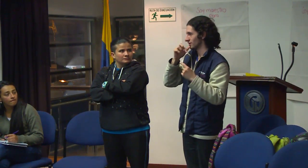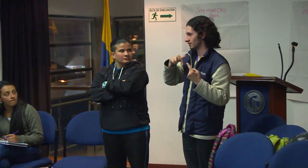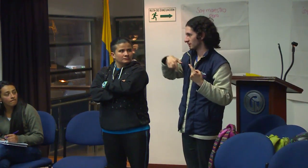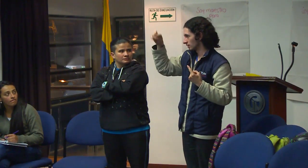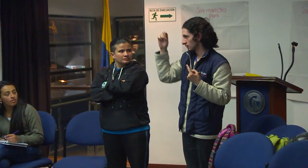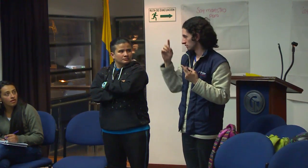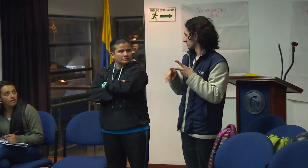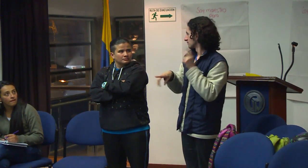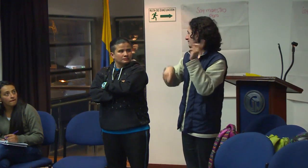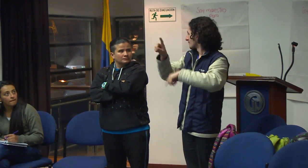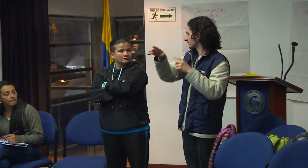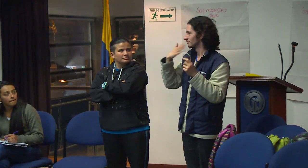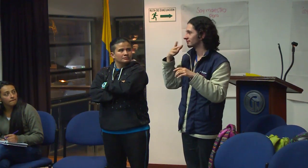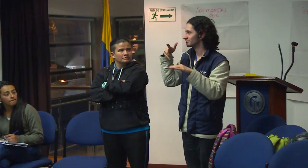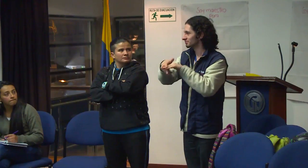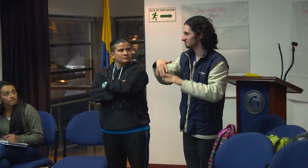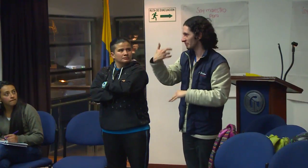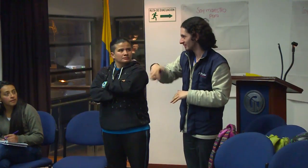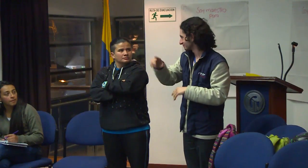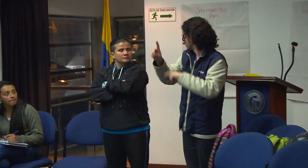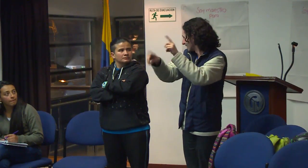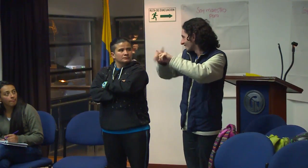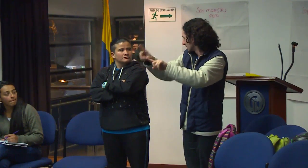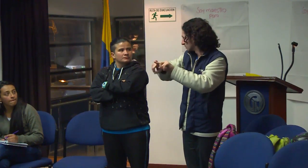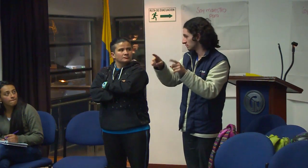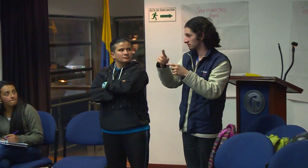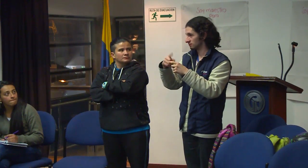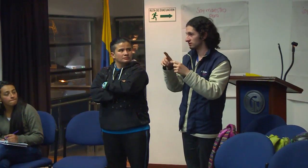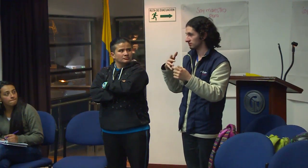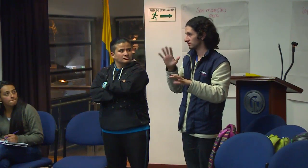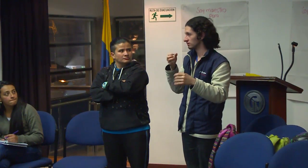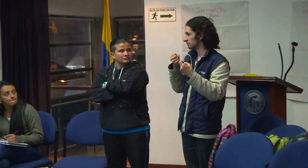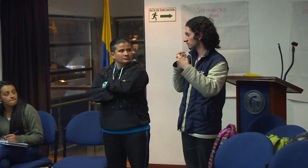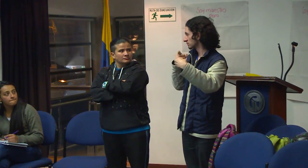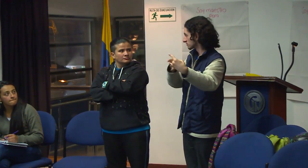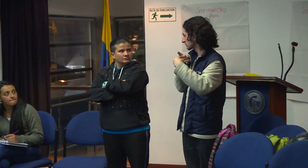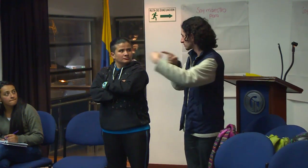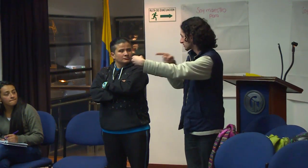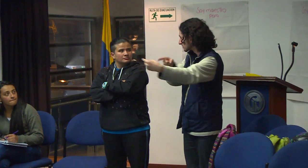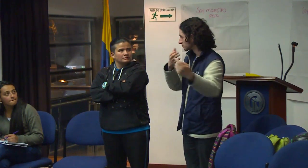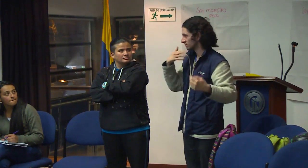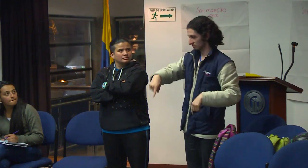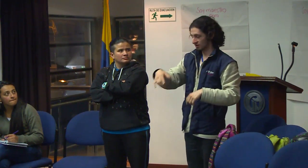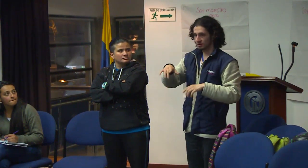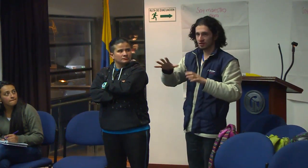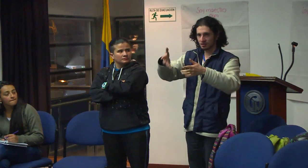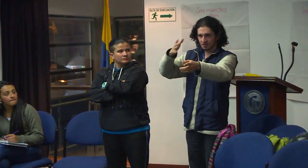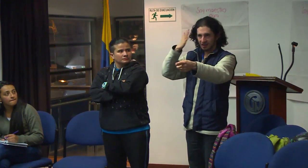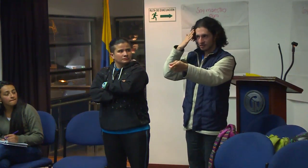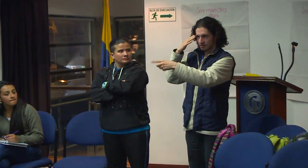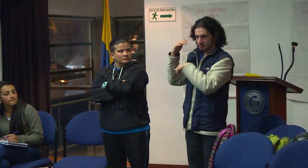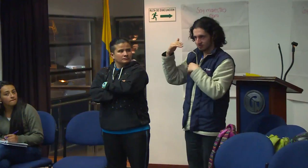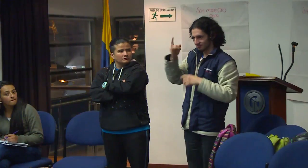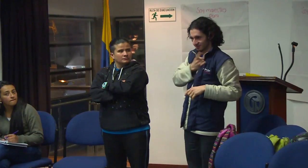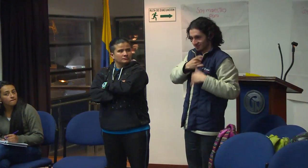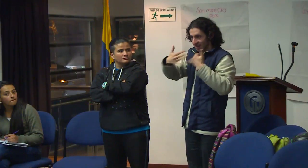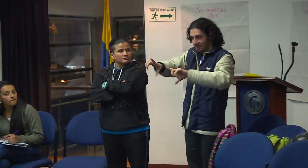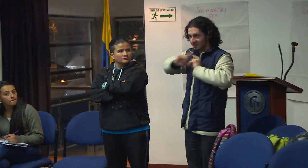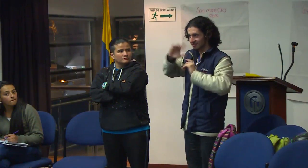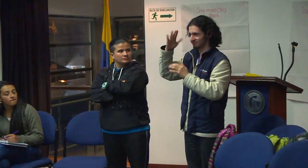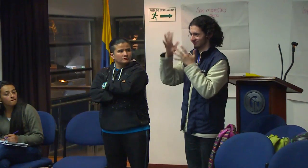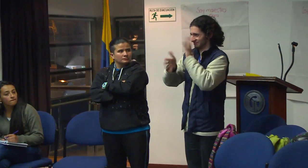Si afuera es muy diferente, no hay unos profesionales que se estén pensando todos sus procesos, hay muchas personas que interrumpen su proceso escolar y